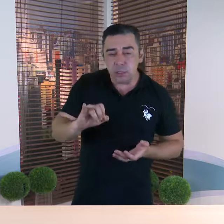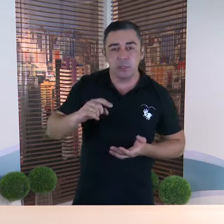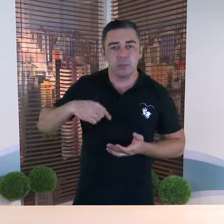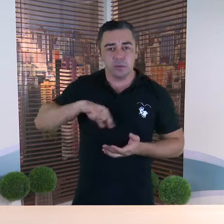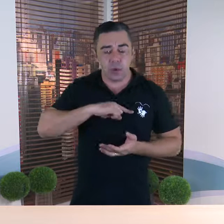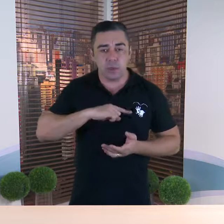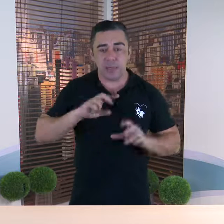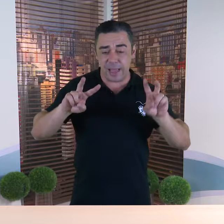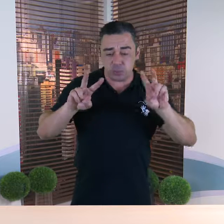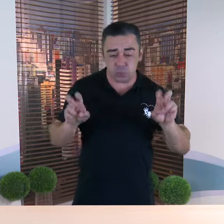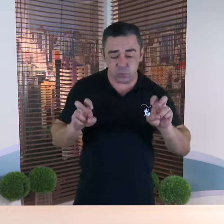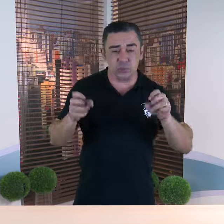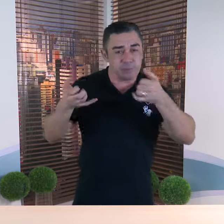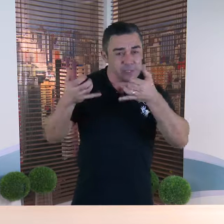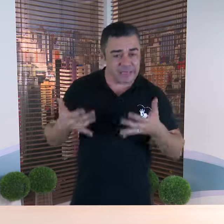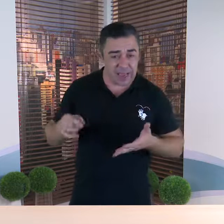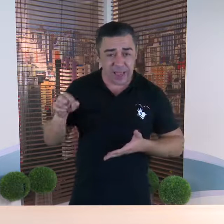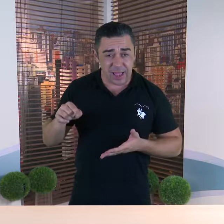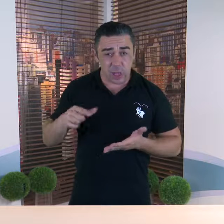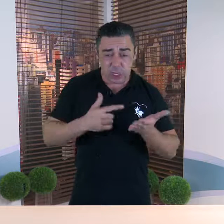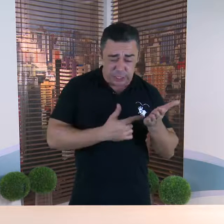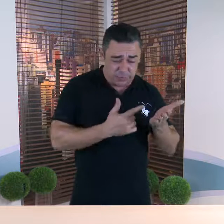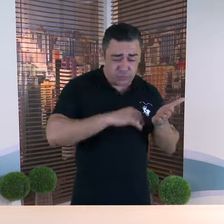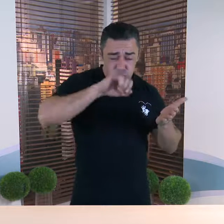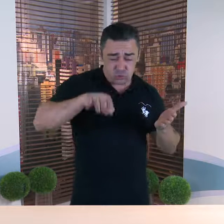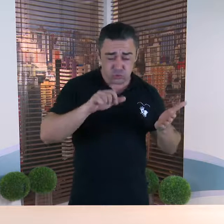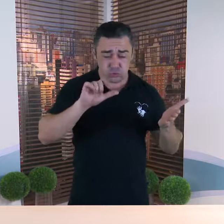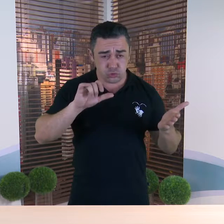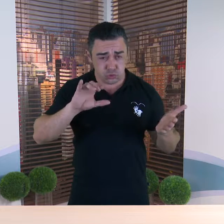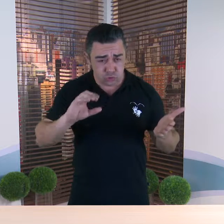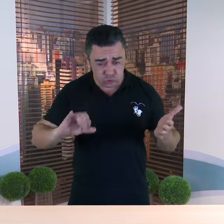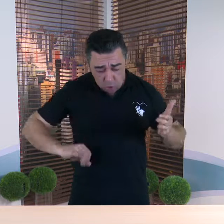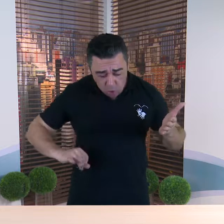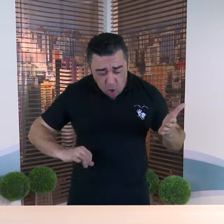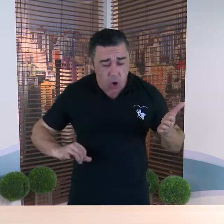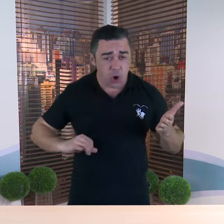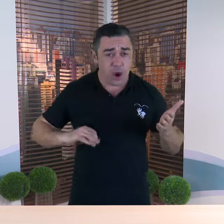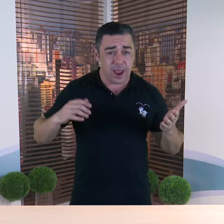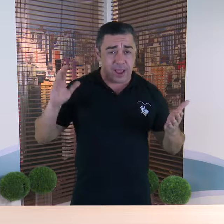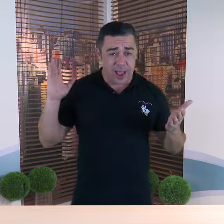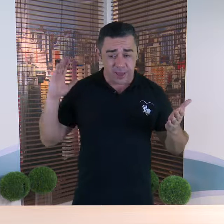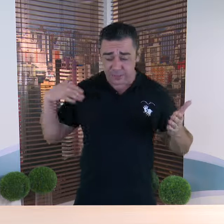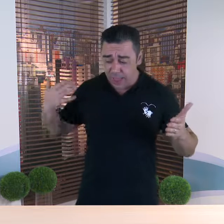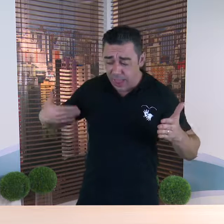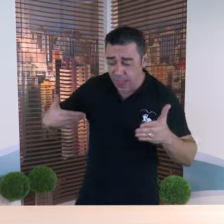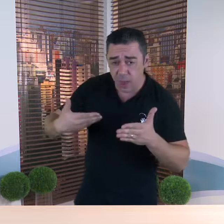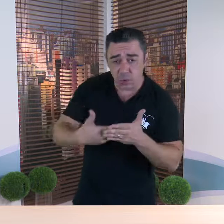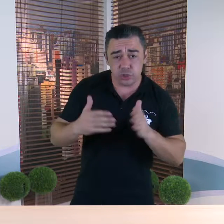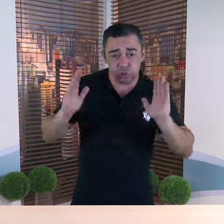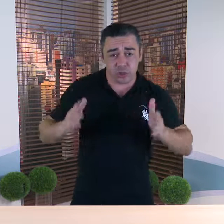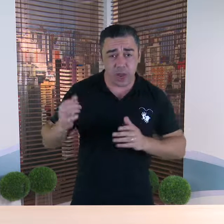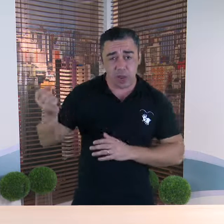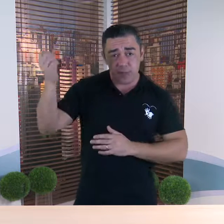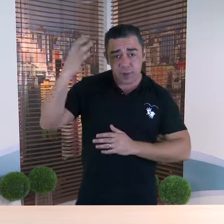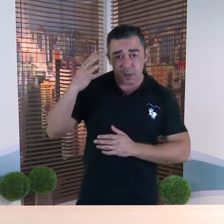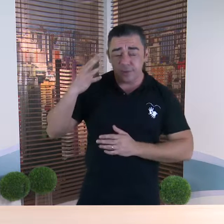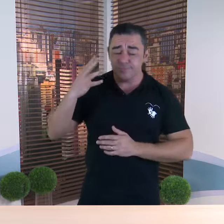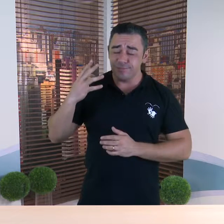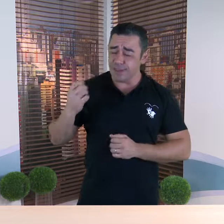se falarmos desse assunto em Jó, considerando todo o conjunto de revelações que temos até hoje, isso possa